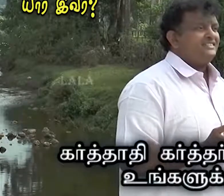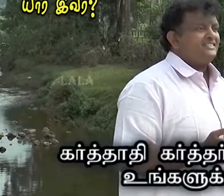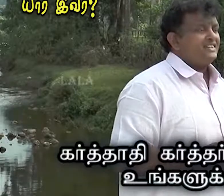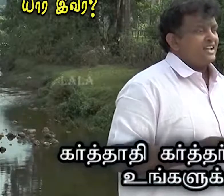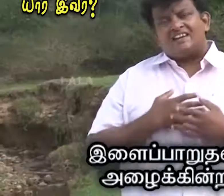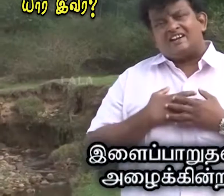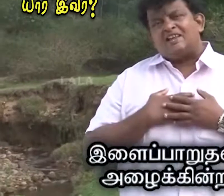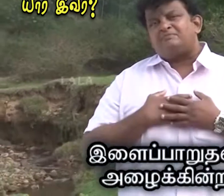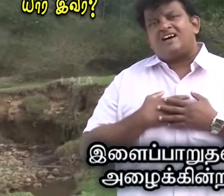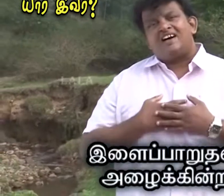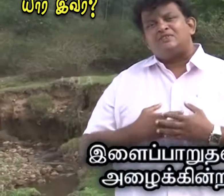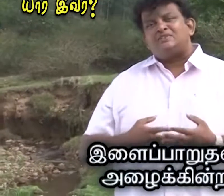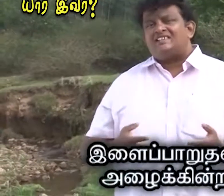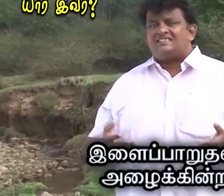உங்களுக்கு